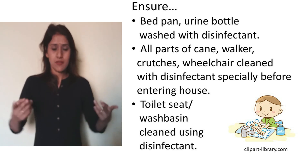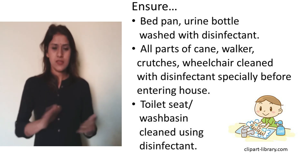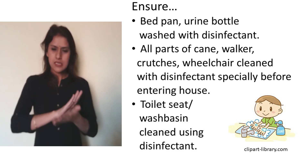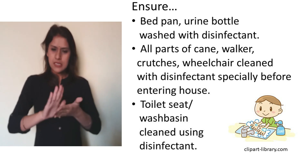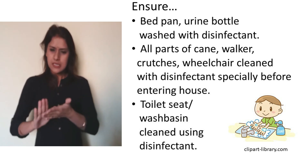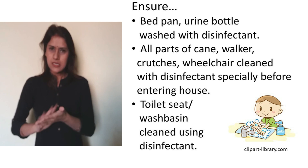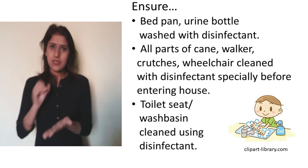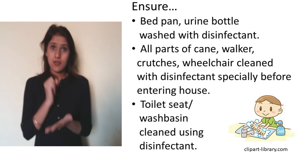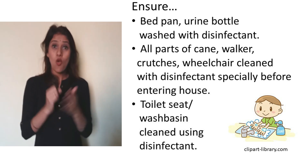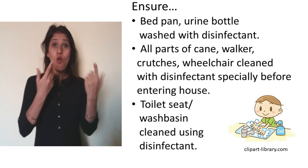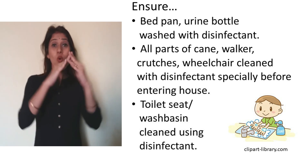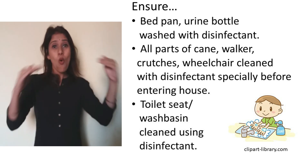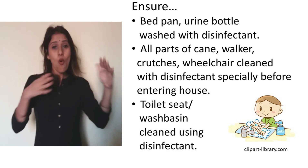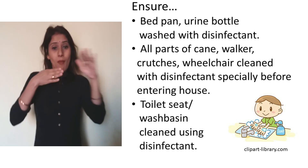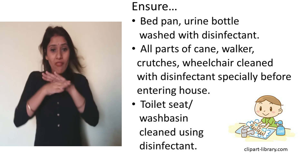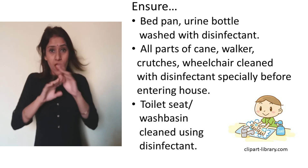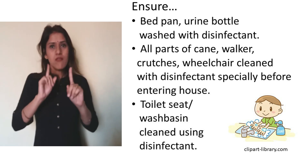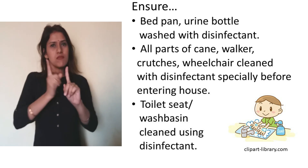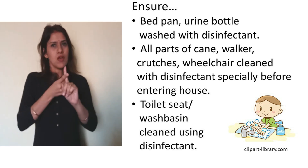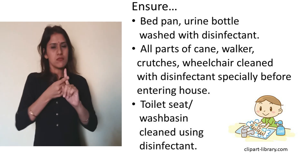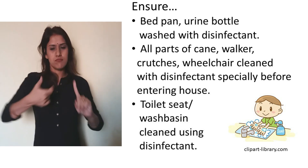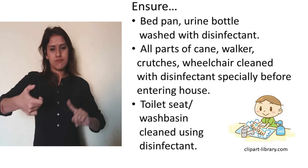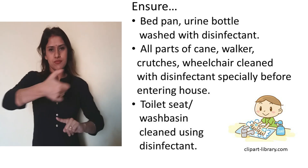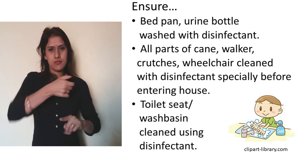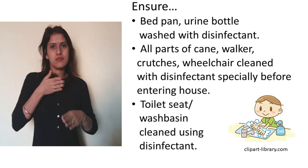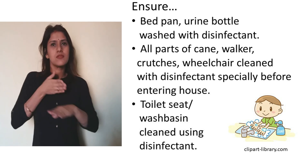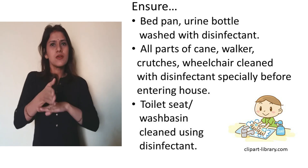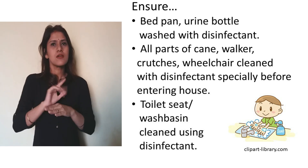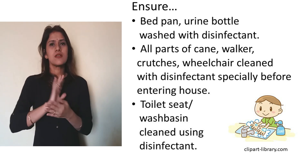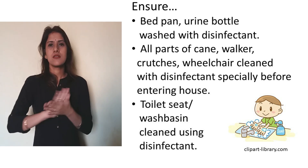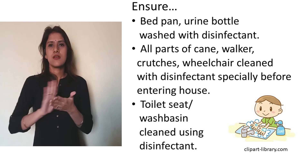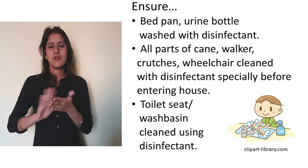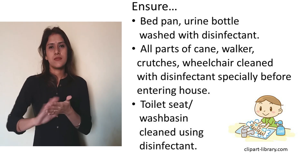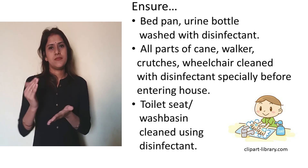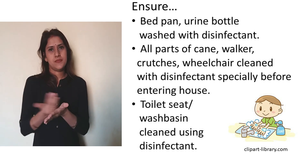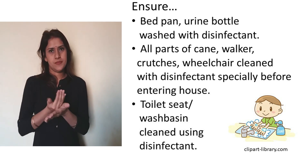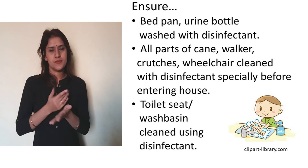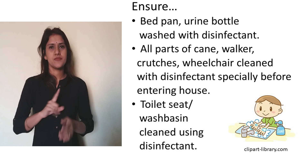सभी भागों को घर में प्रवेश करने से पहले कीटनाशक से अवश्य साफ करें।